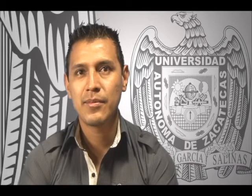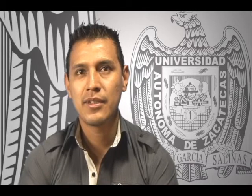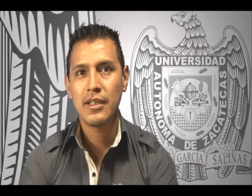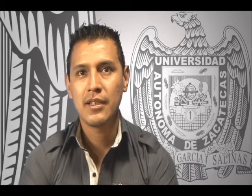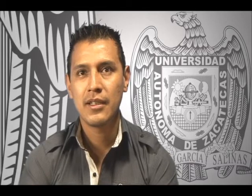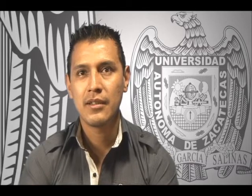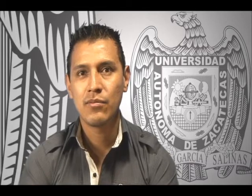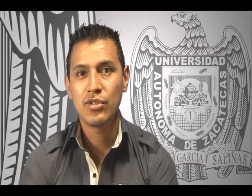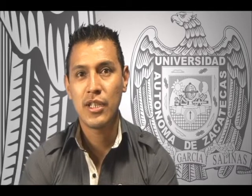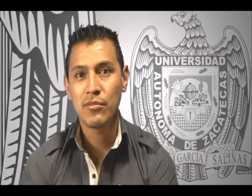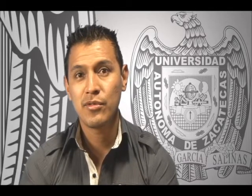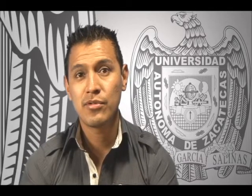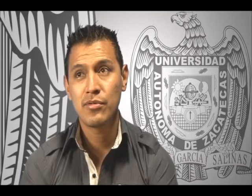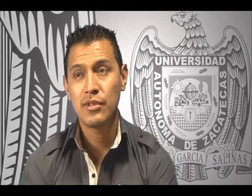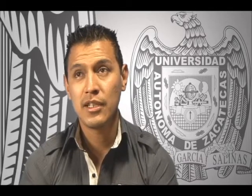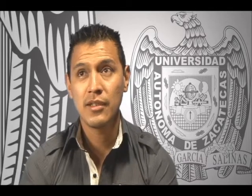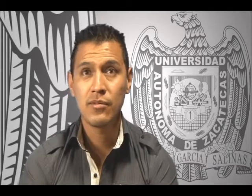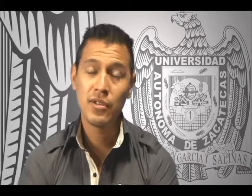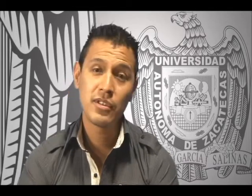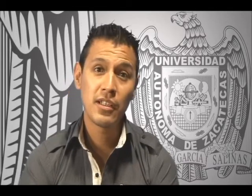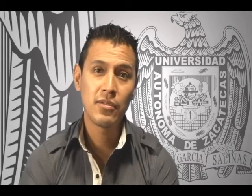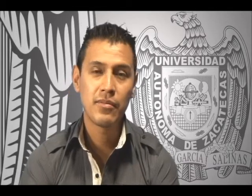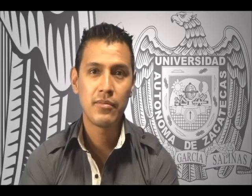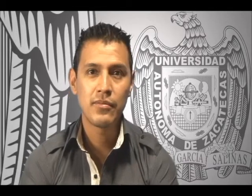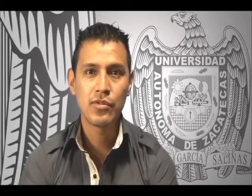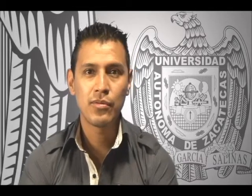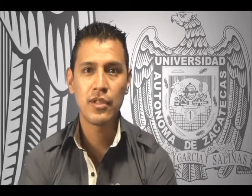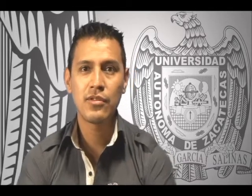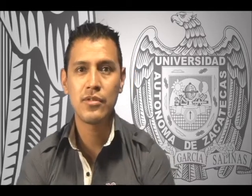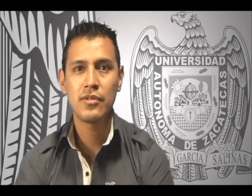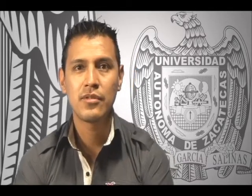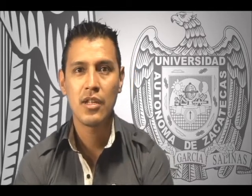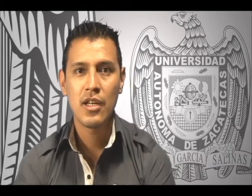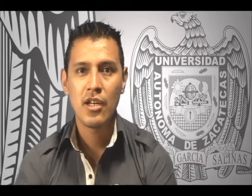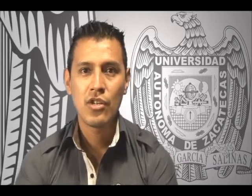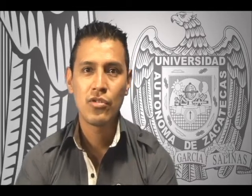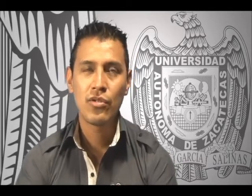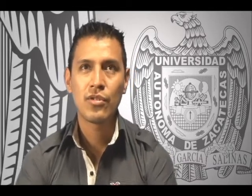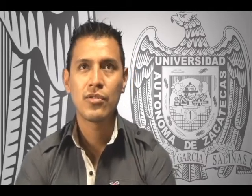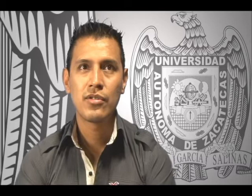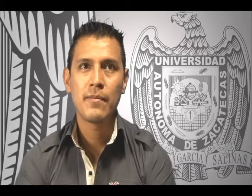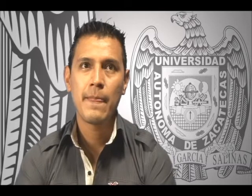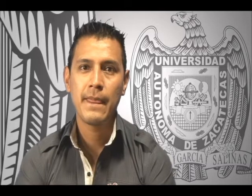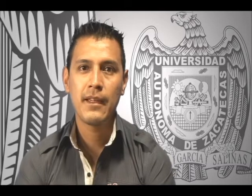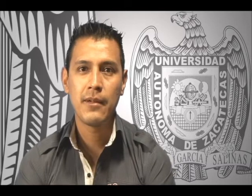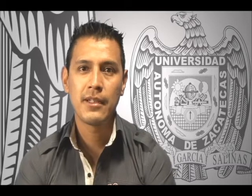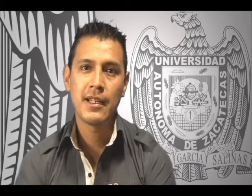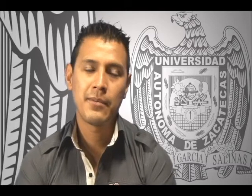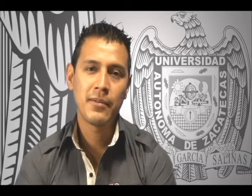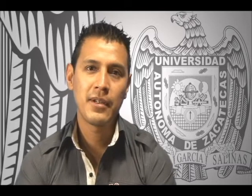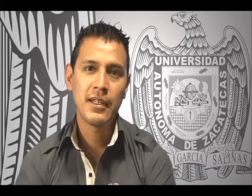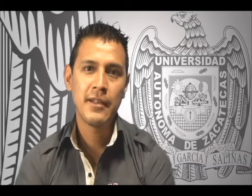porque, pues tenemos, bueno, tengo sobrinos sordos que iban a la primaria